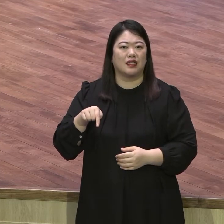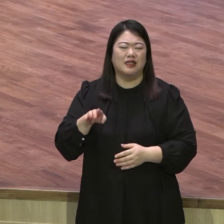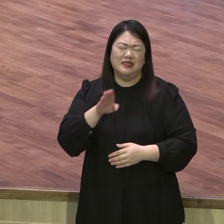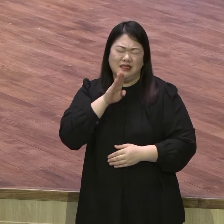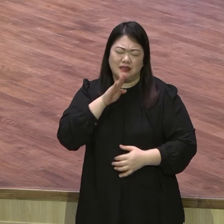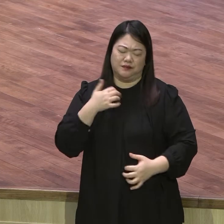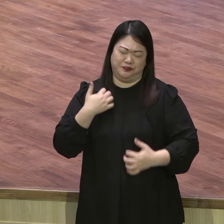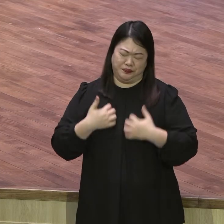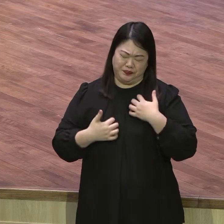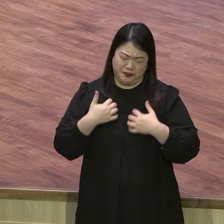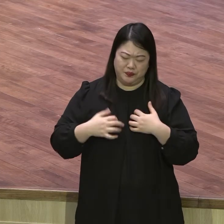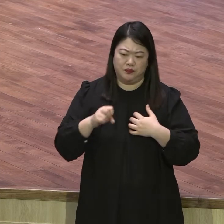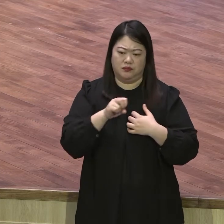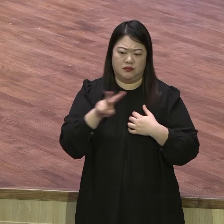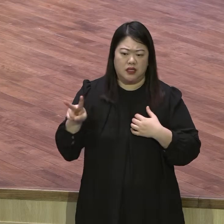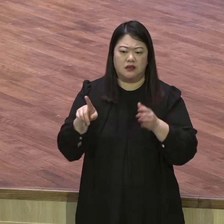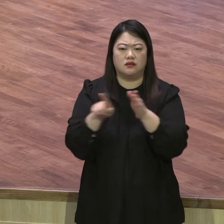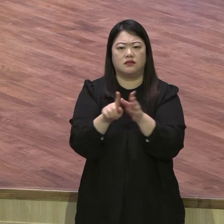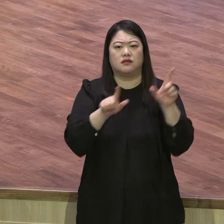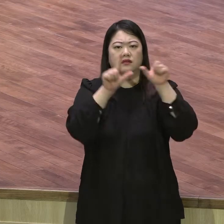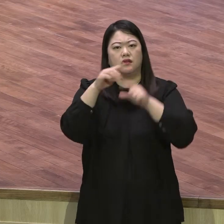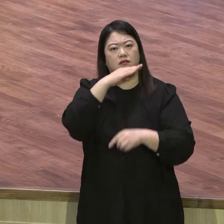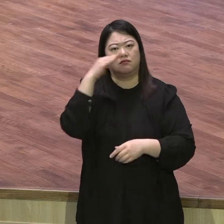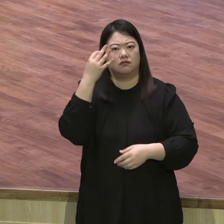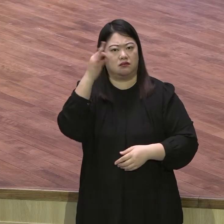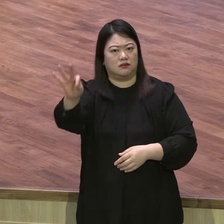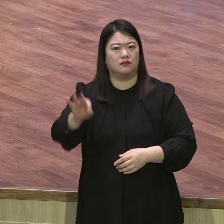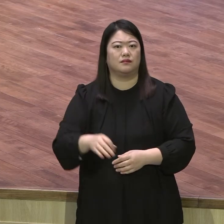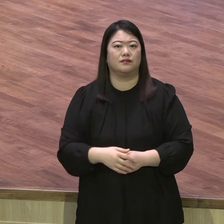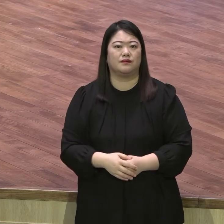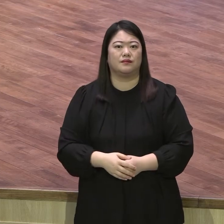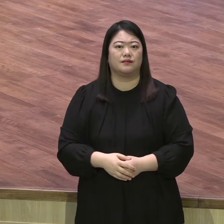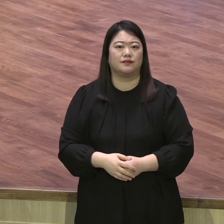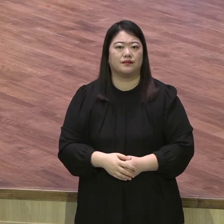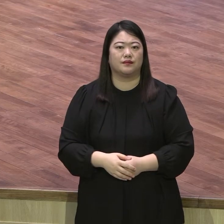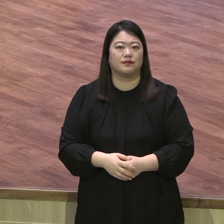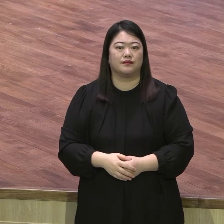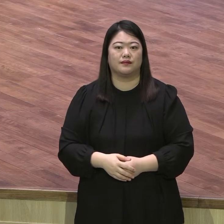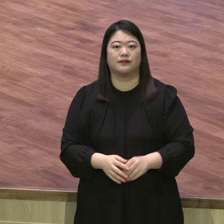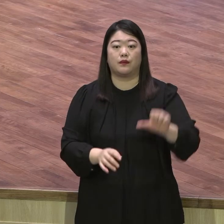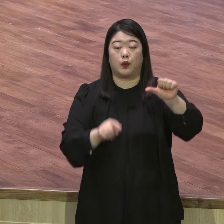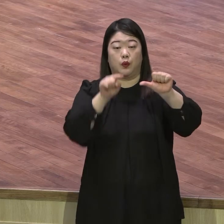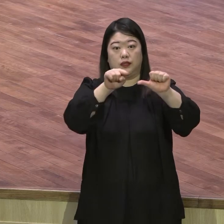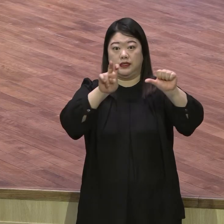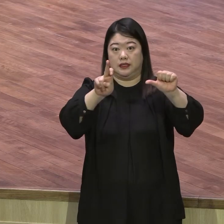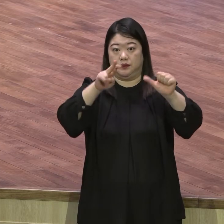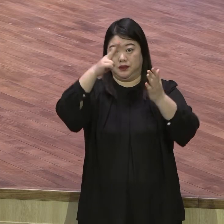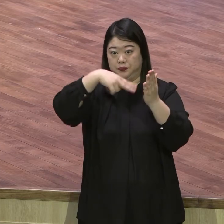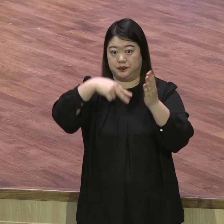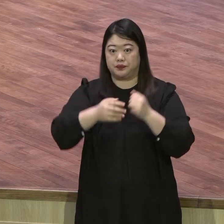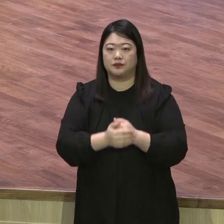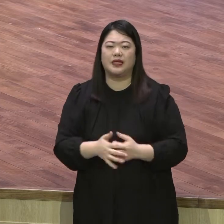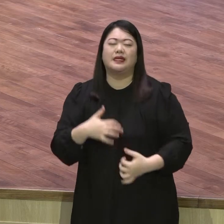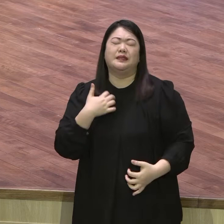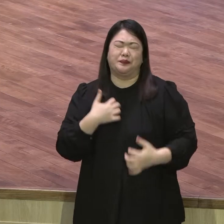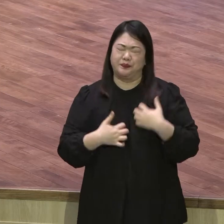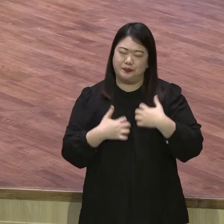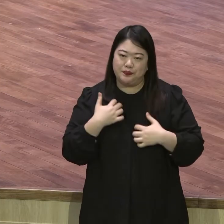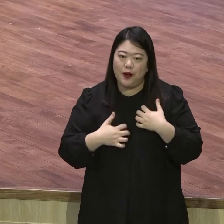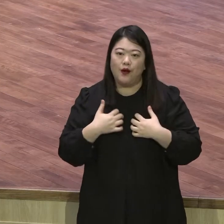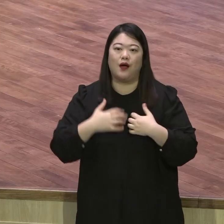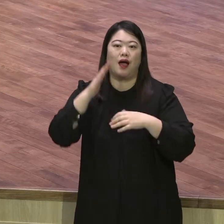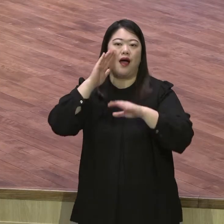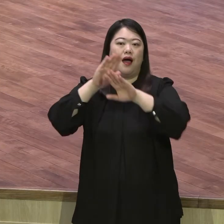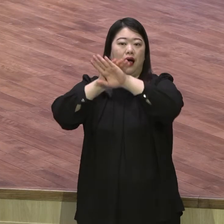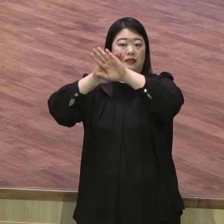누리는 뿌리예요. 12절 보세요. 기뻐하고 즐거워하라.